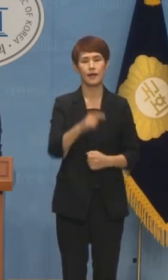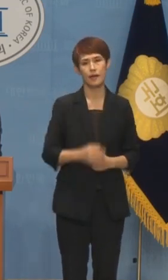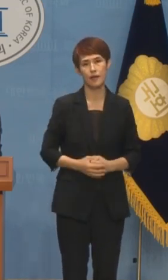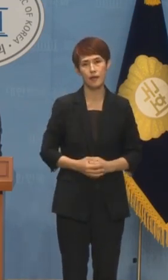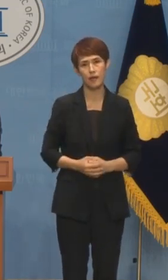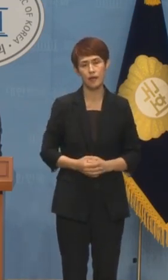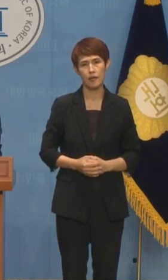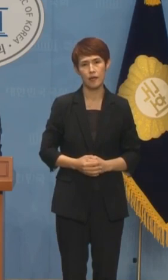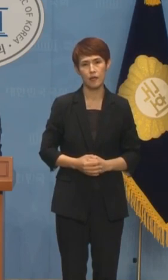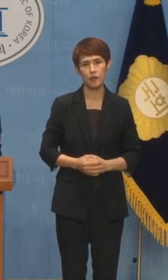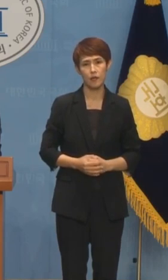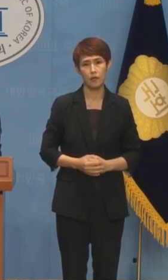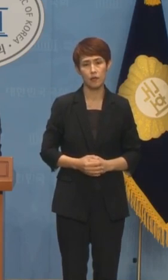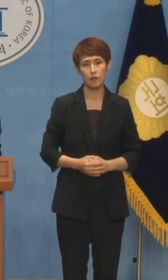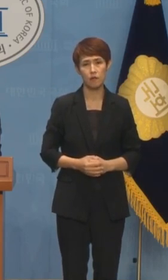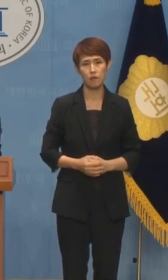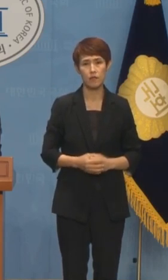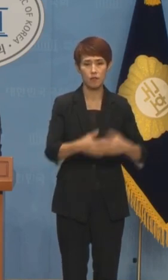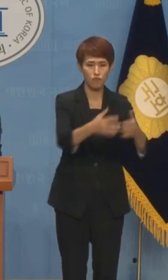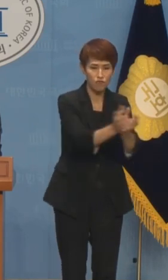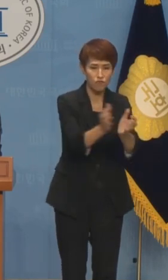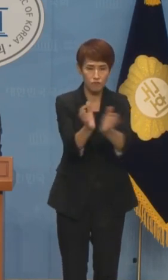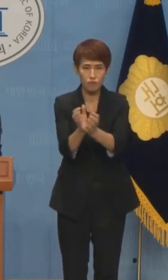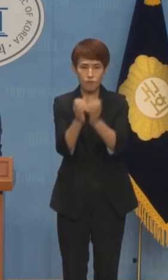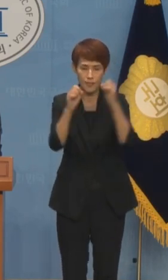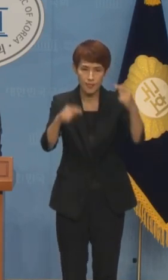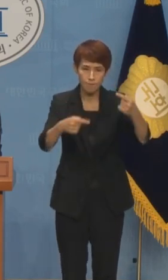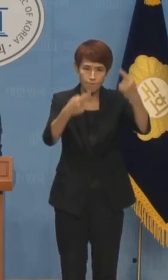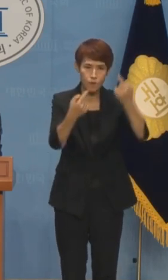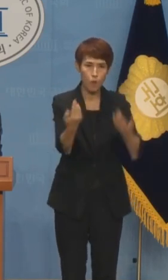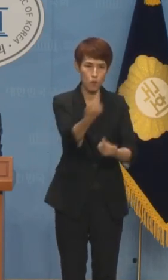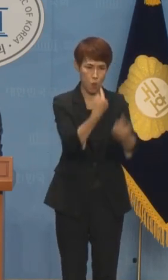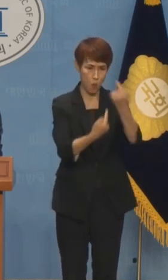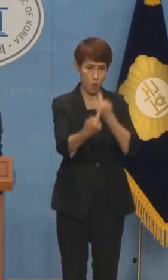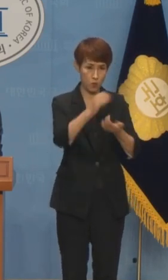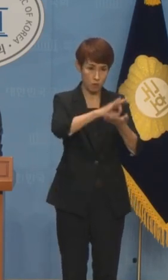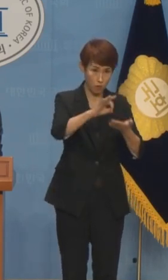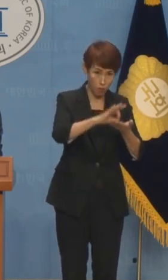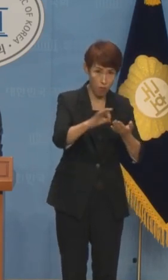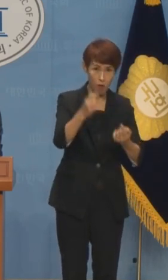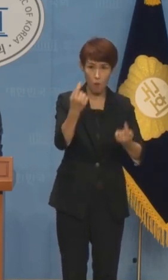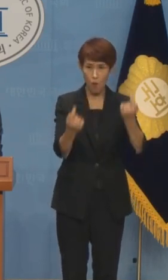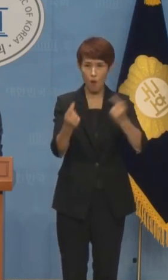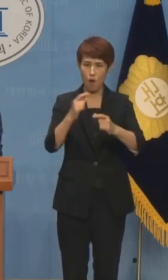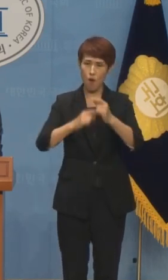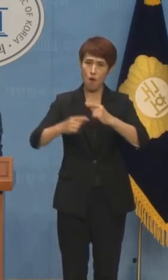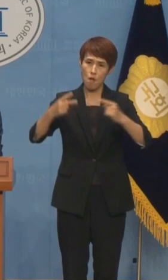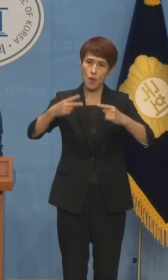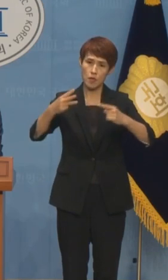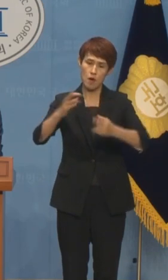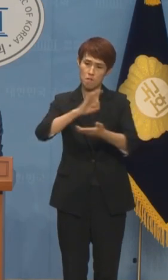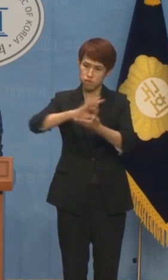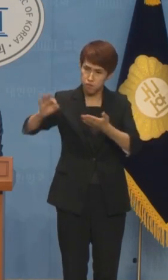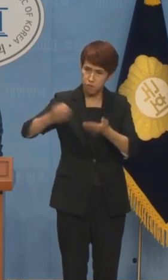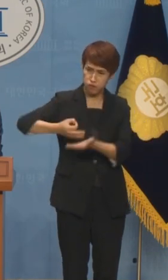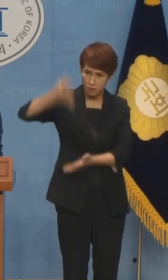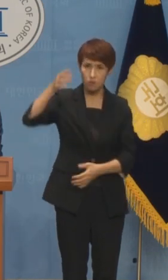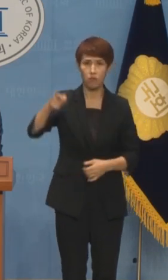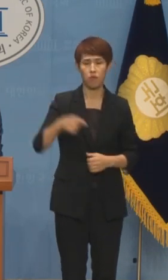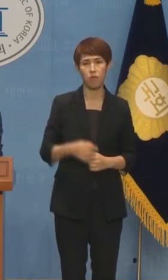드러났습니다. 부처별 신년 업무 보고에 쓰인 비용보다 2~3배 이상 많은 금액입니다.